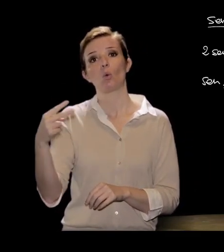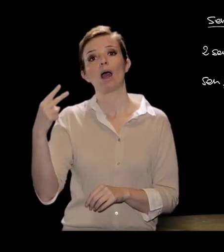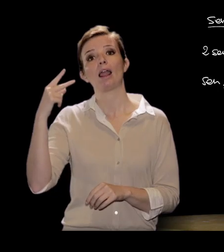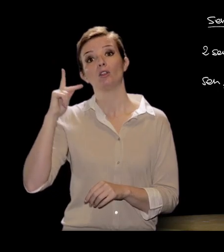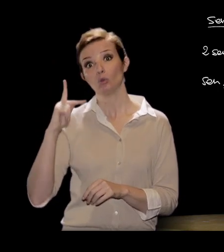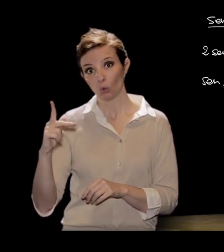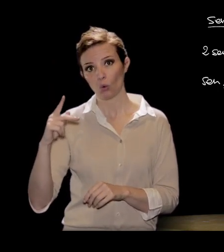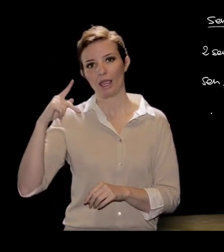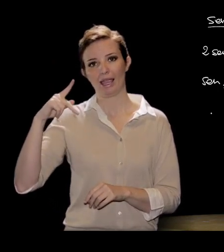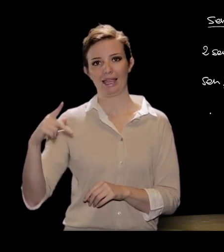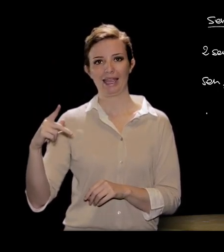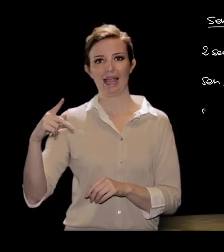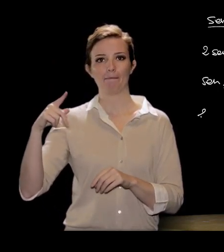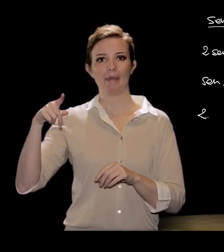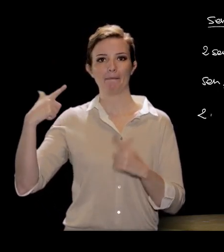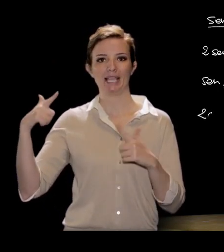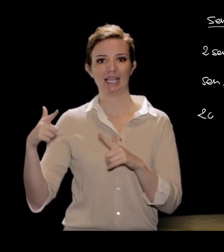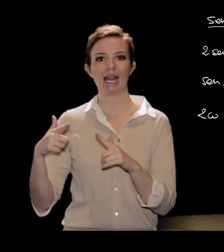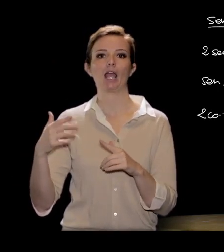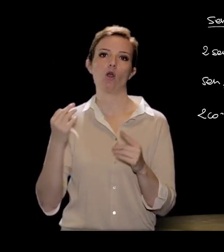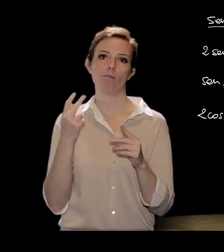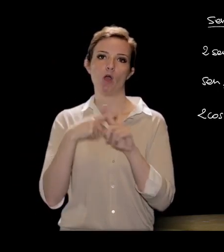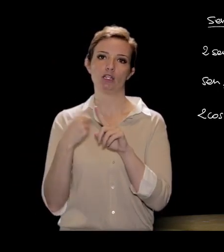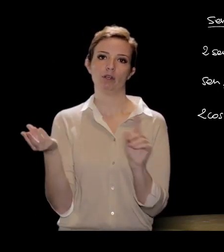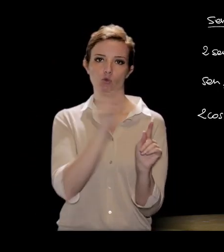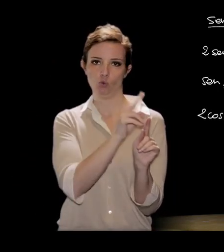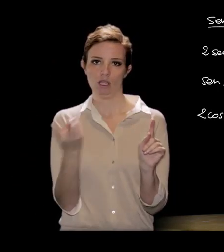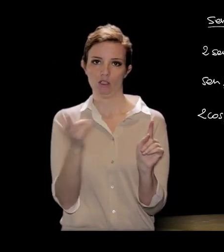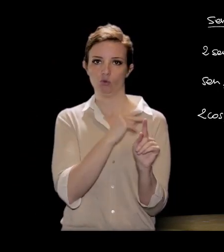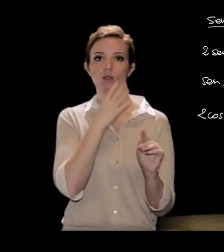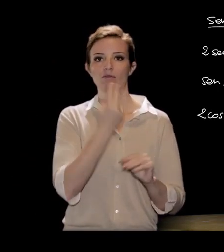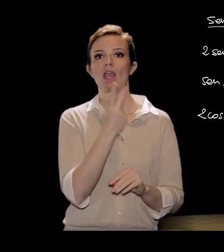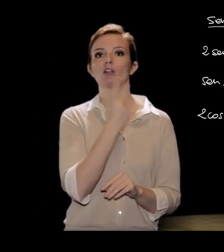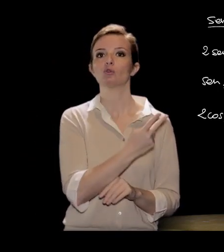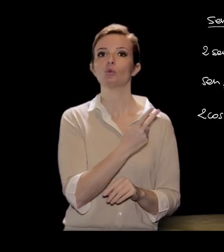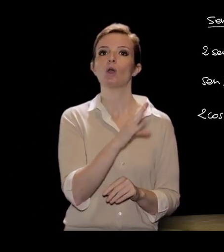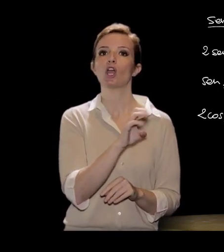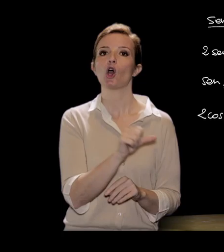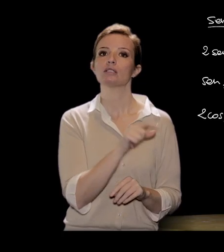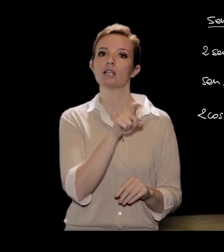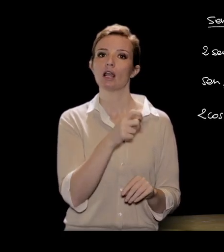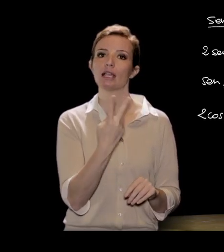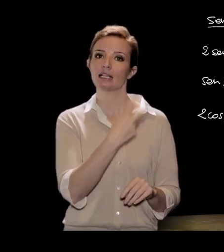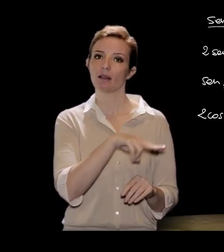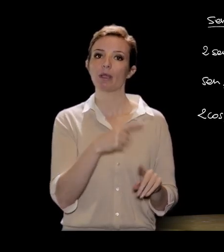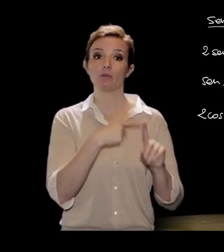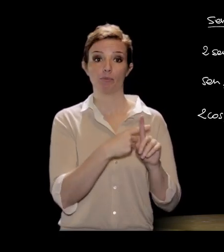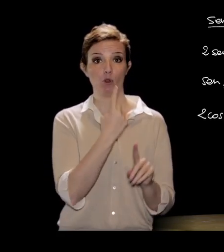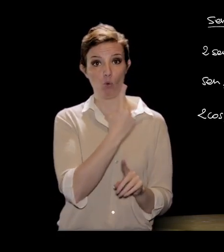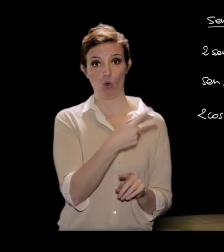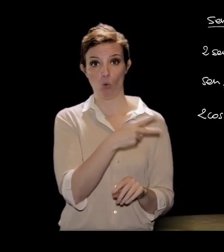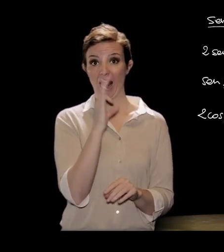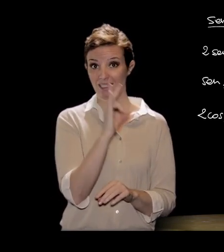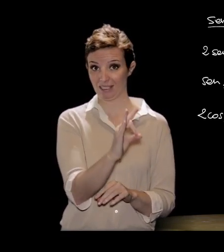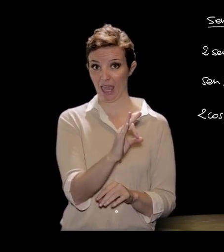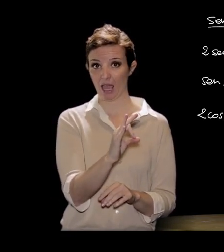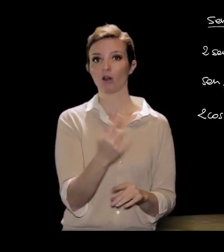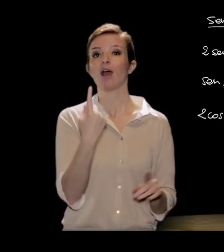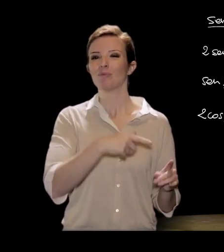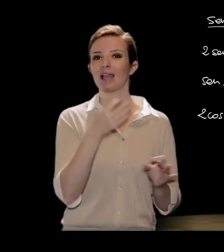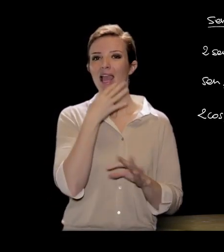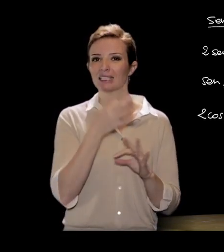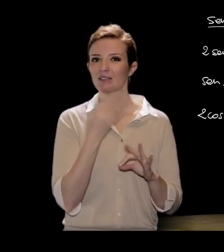greco moltiplicando per 2 primo e secondo membro, 2 coseno di x mezzi più 1, secondo fattore quindi uguale a 0, vuol